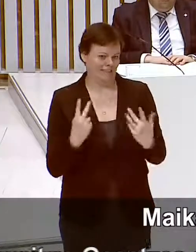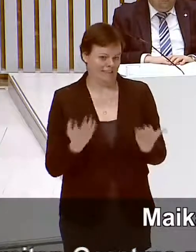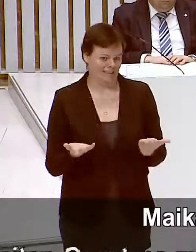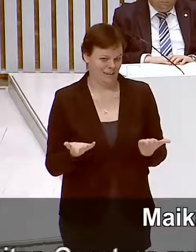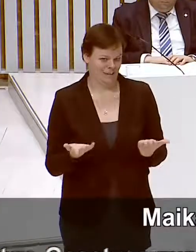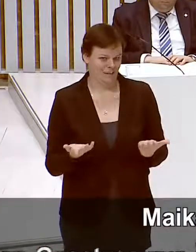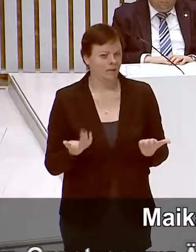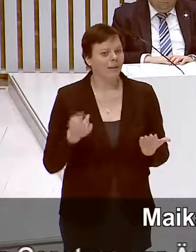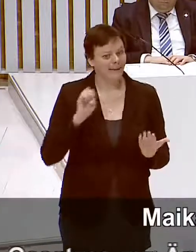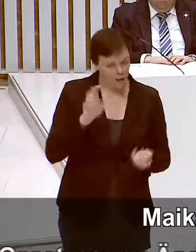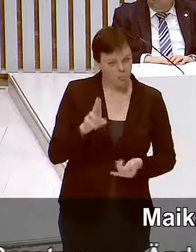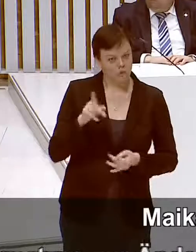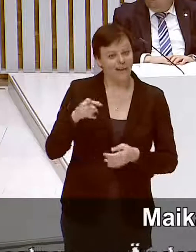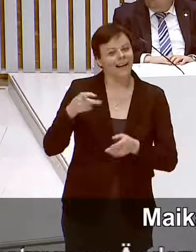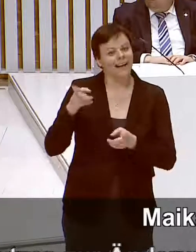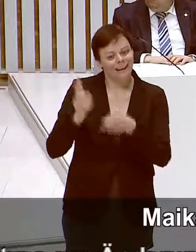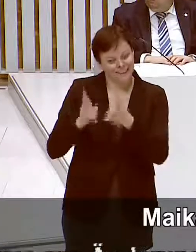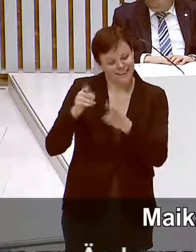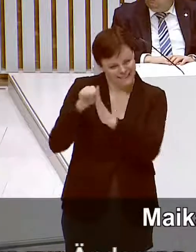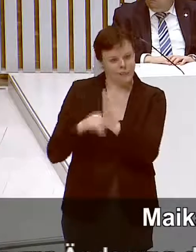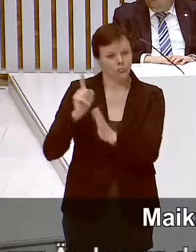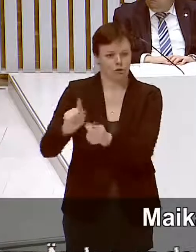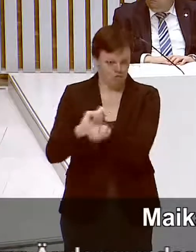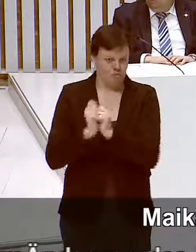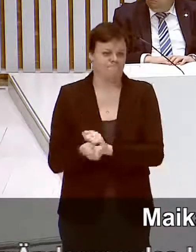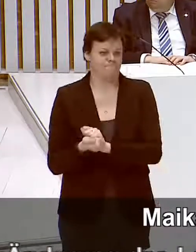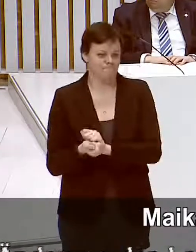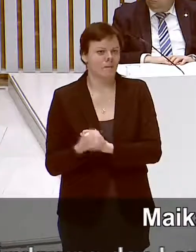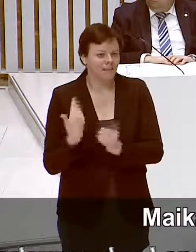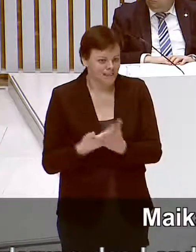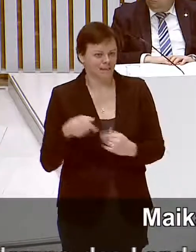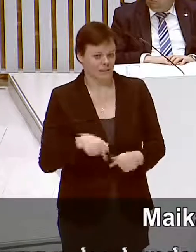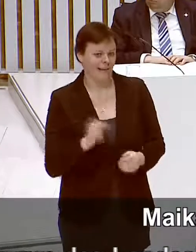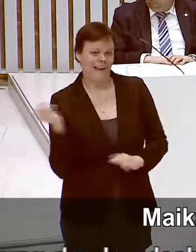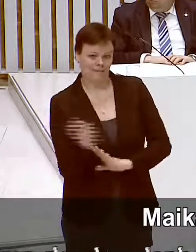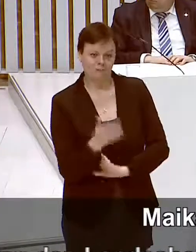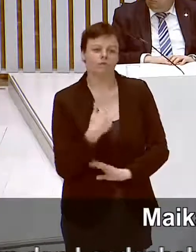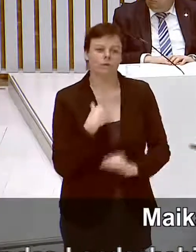bitten darum, dem jetzt vorliegenden Gesetzentwurf zuzustimmen. Dankeschön.